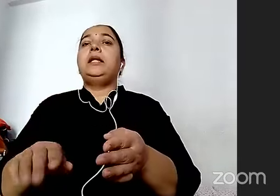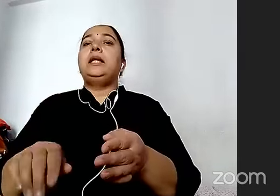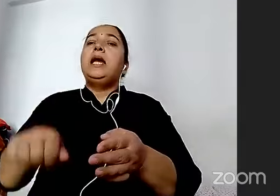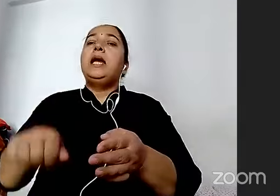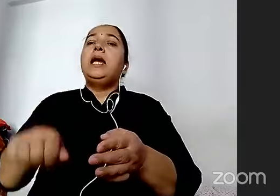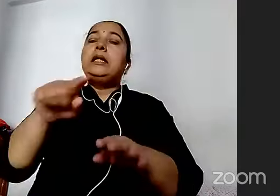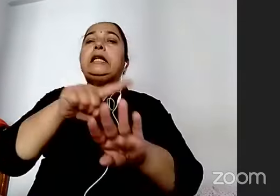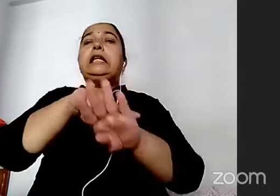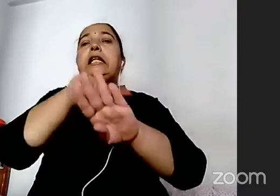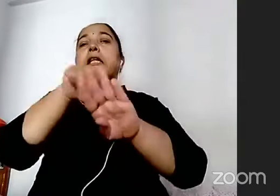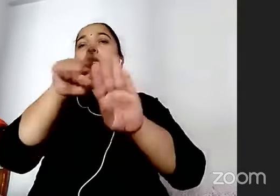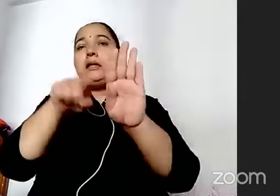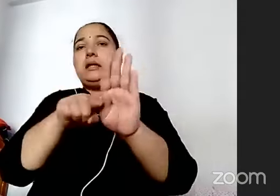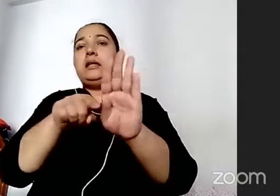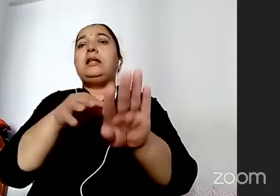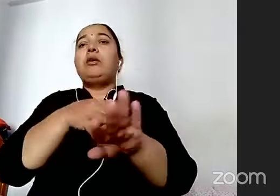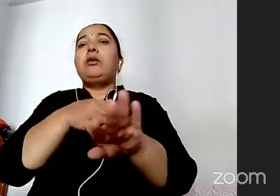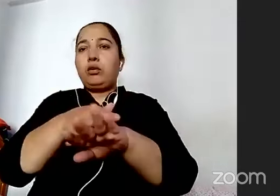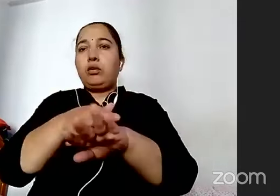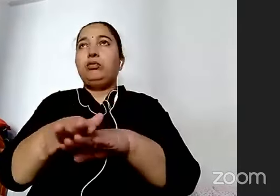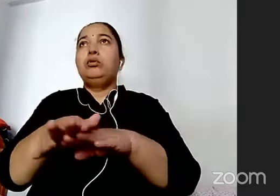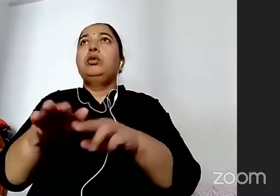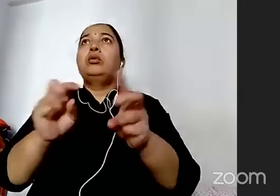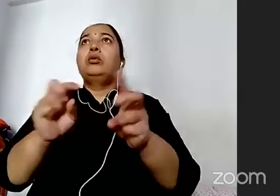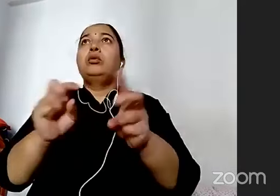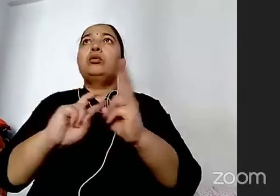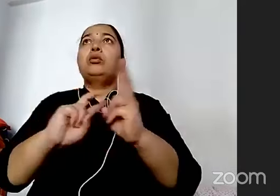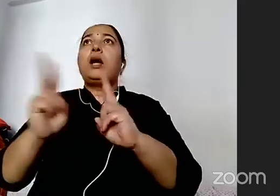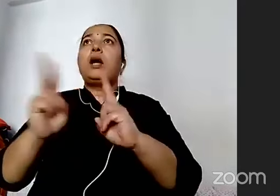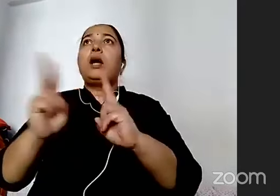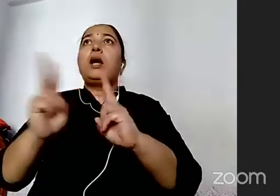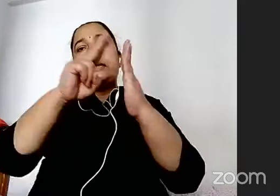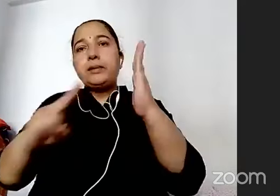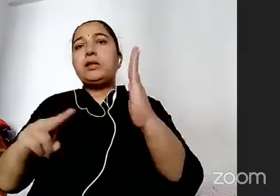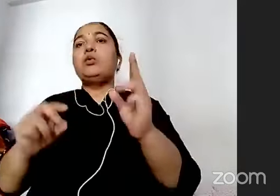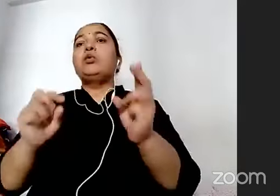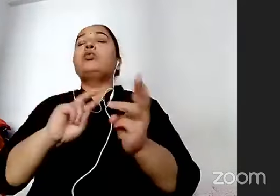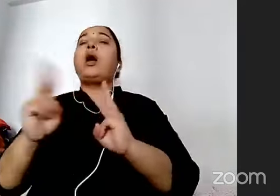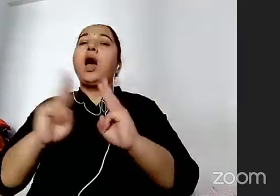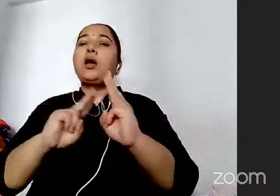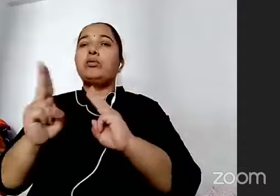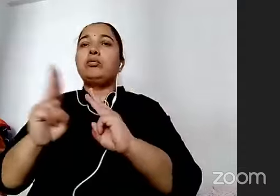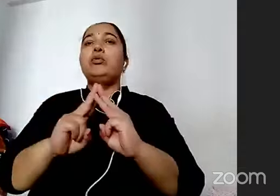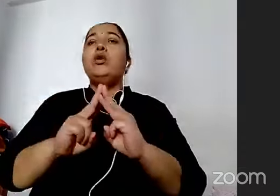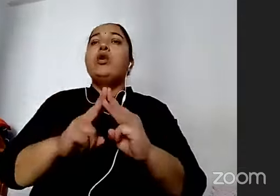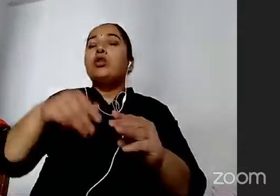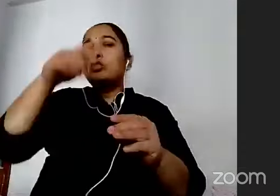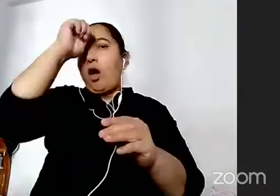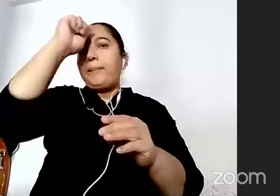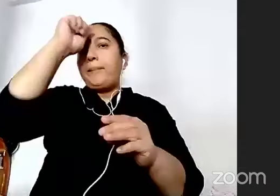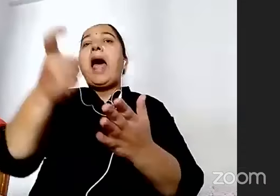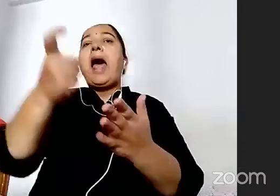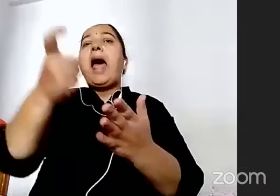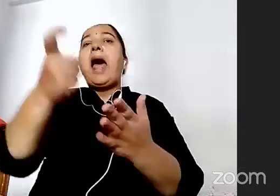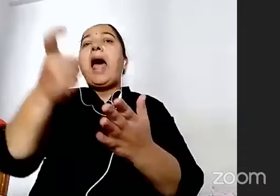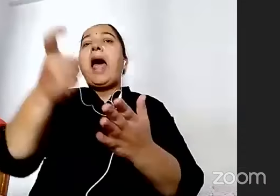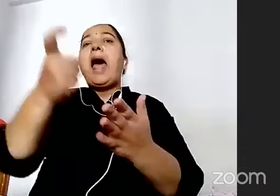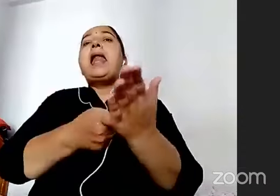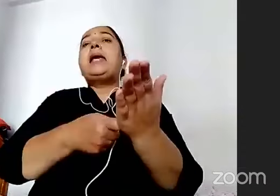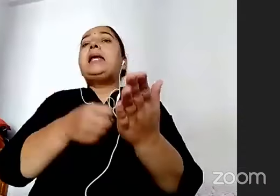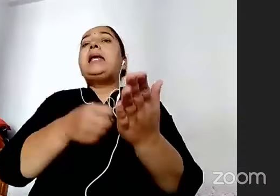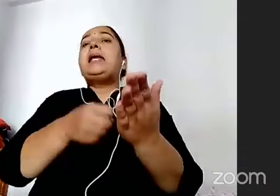भन्नुभएको युएनसिआरपिडीको कुरादेखि लिएर कन्स्टिट्युसन्सले पनि अधिकार दिइरहँदाखेरि कस्तो रूपमा चाहिँ हामीले पाइरहेछौँ त, प्र्याक्टिसमा कस्तो